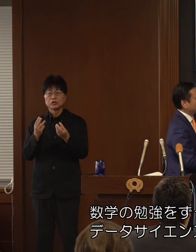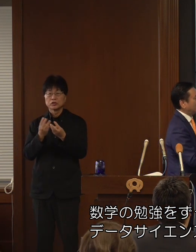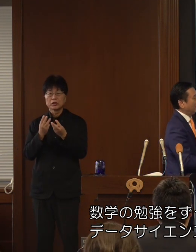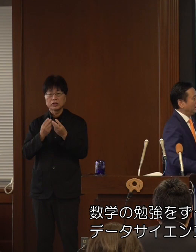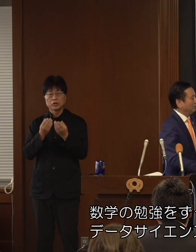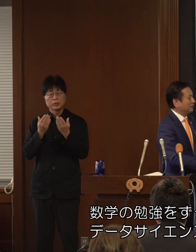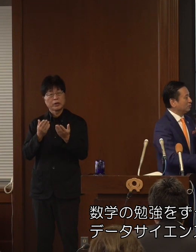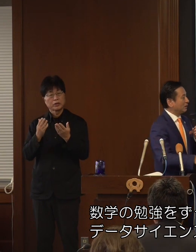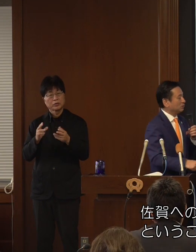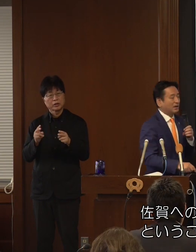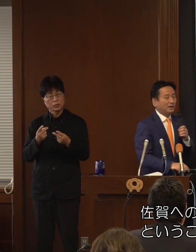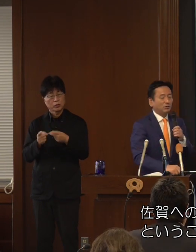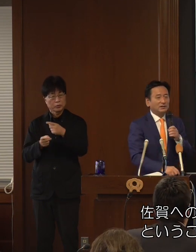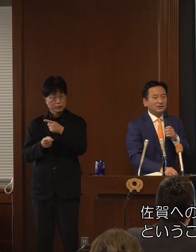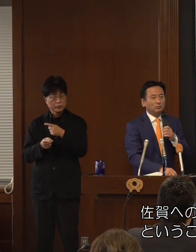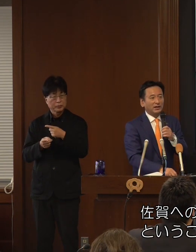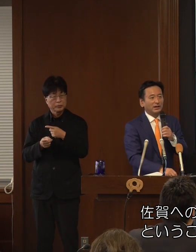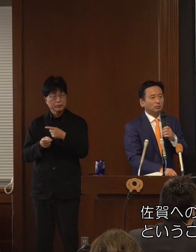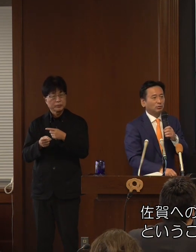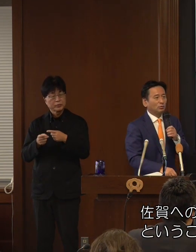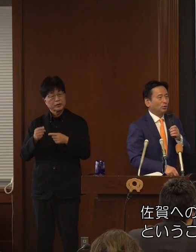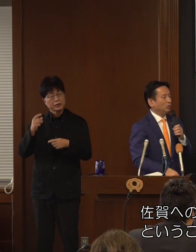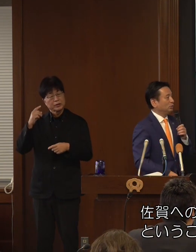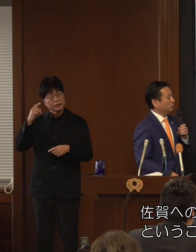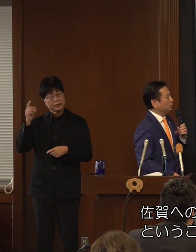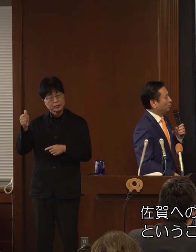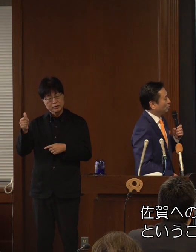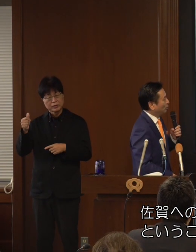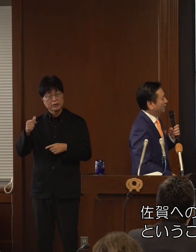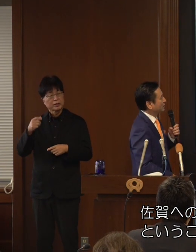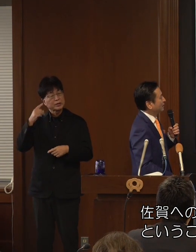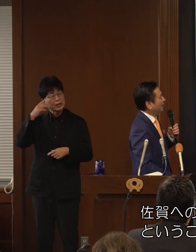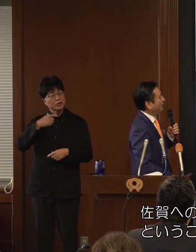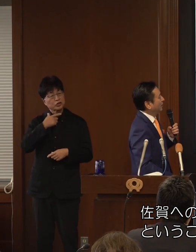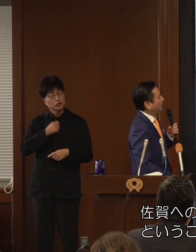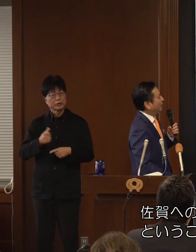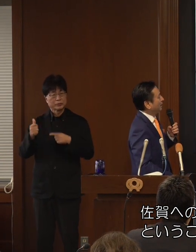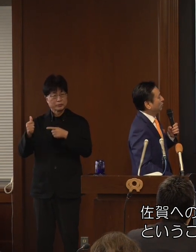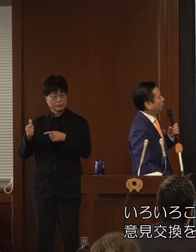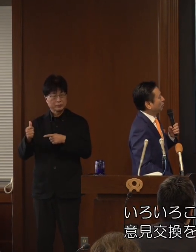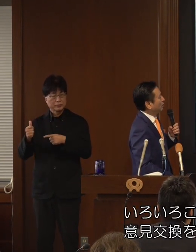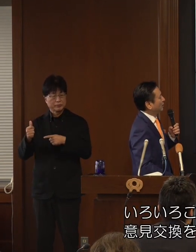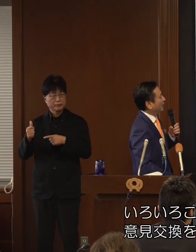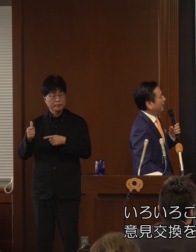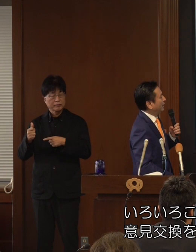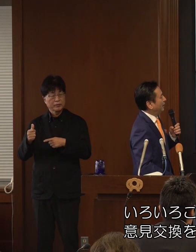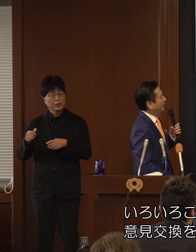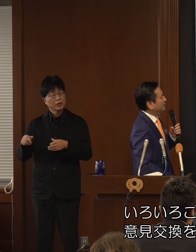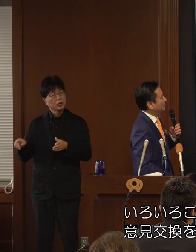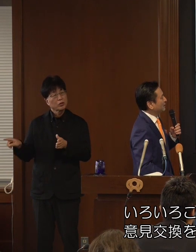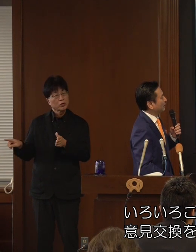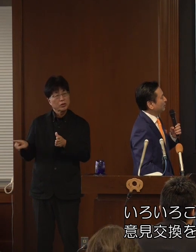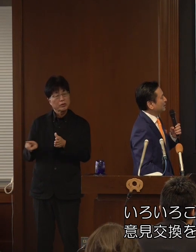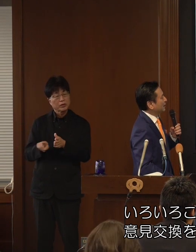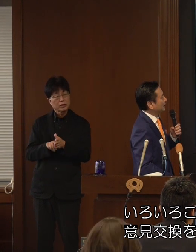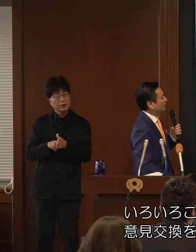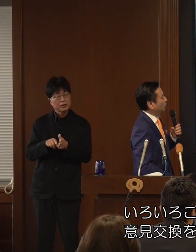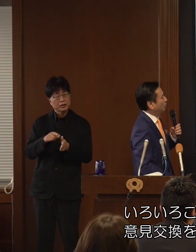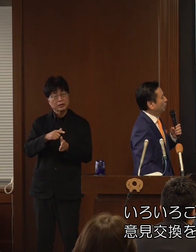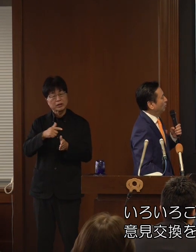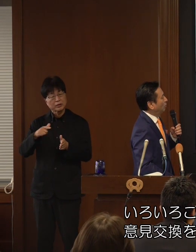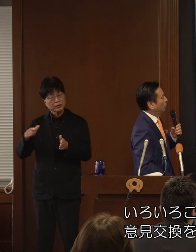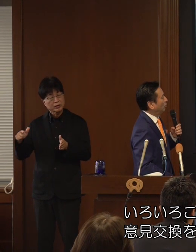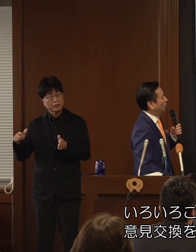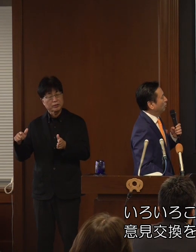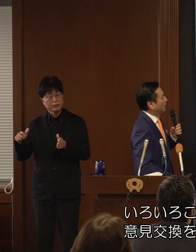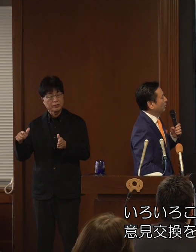ということでありまして、非常に佐賀への愛着もあられることということもありまして、いろいろこれまでさまざまな皆さん方